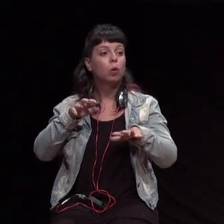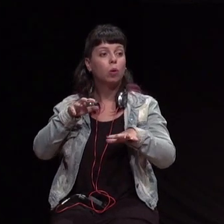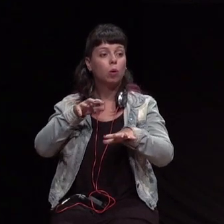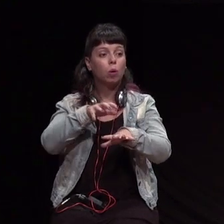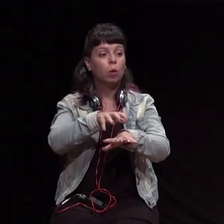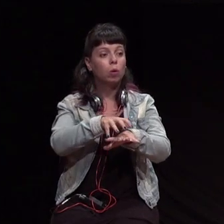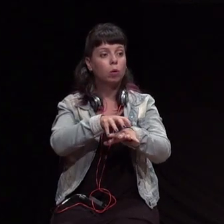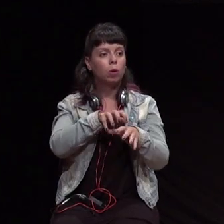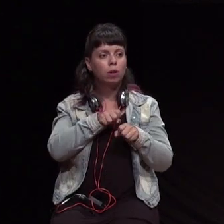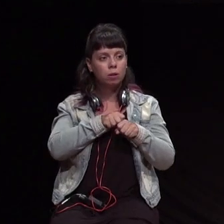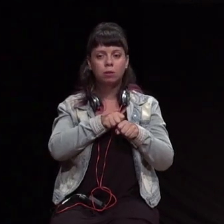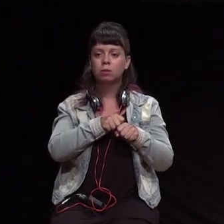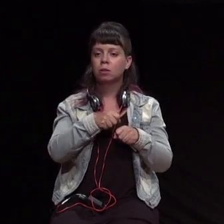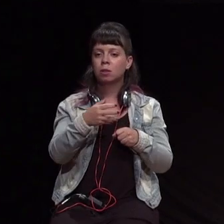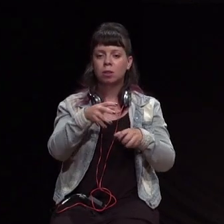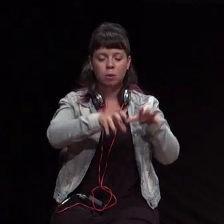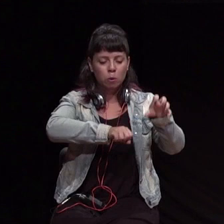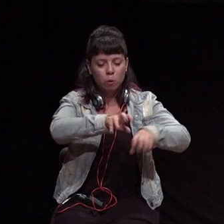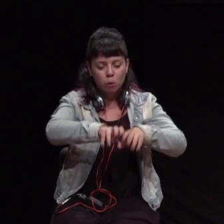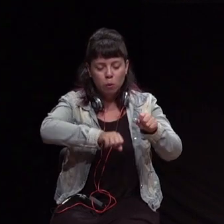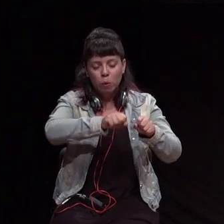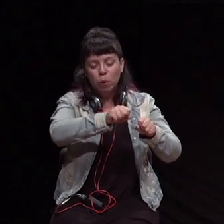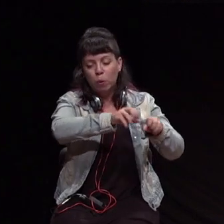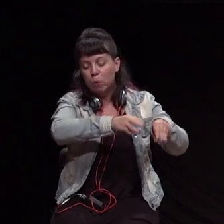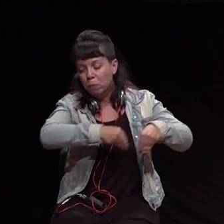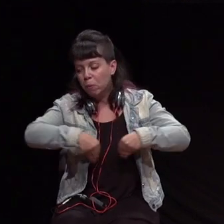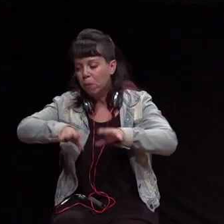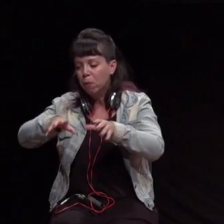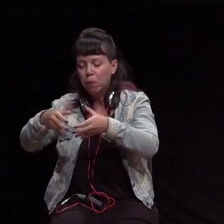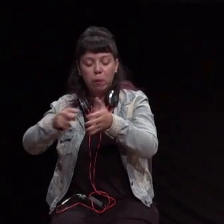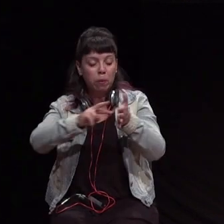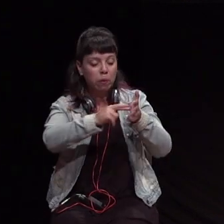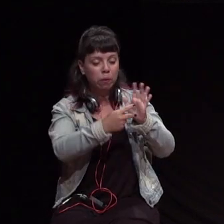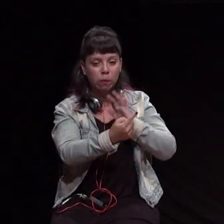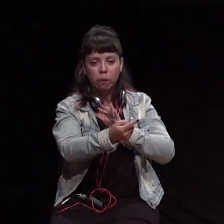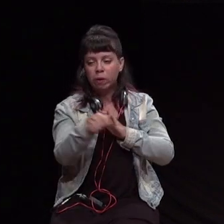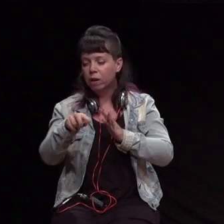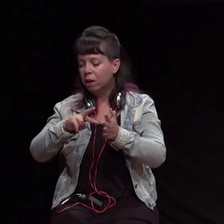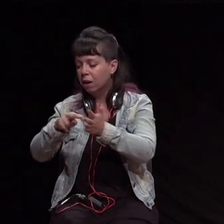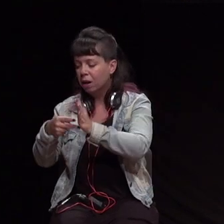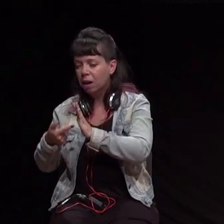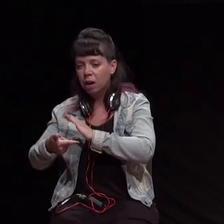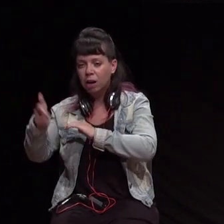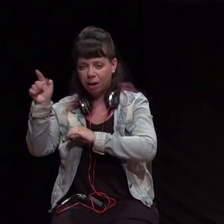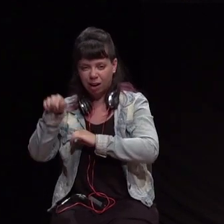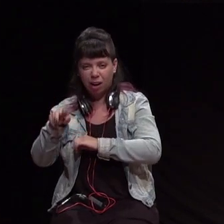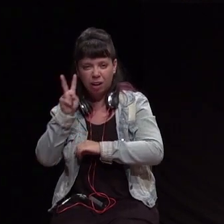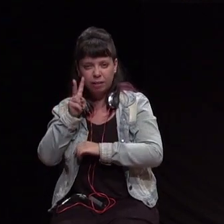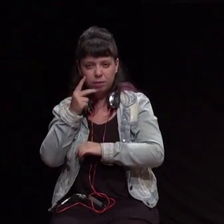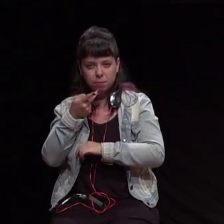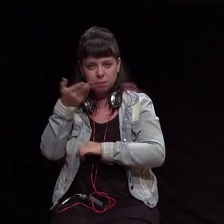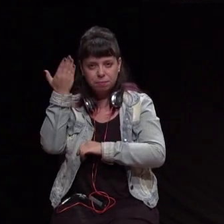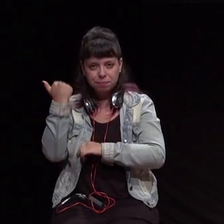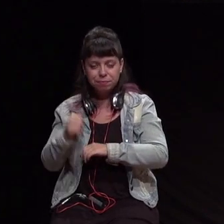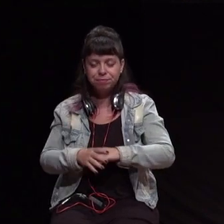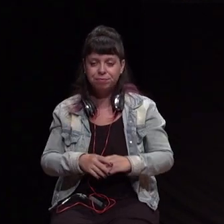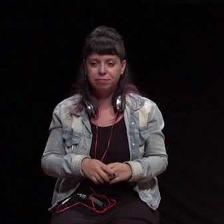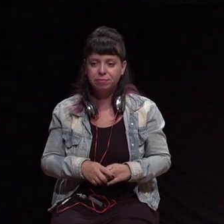Saque, reconfiguração, reconceitualização, etc., né? E é especificamente notável, né, que isso acontece